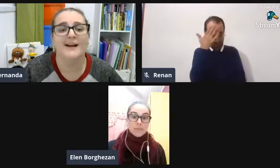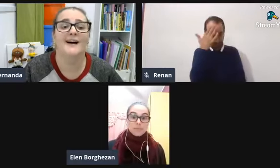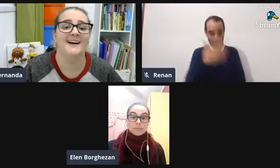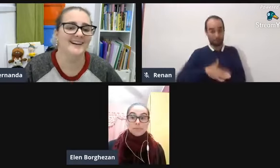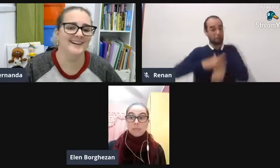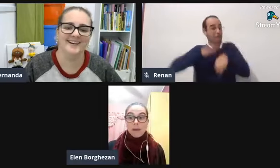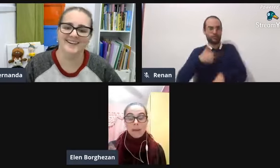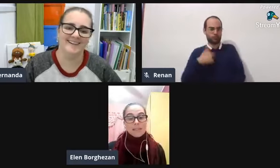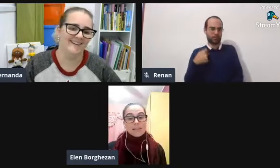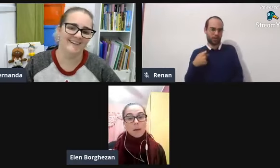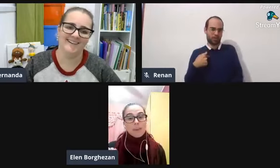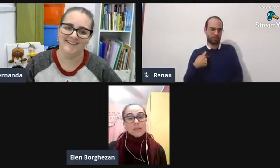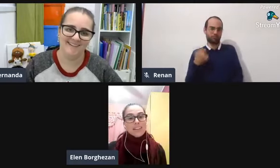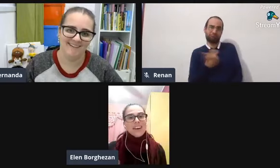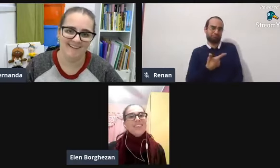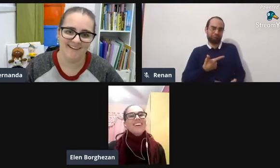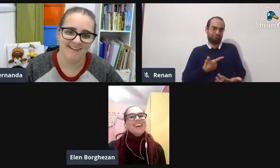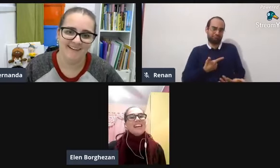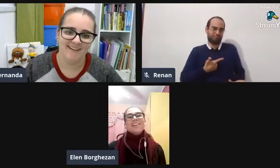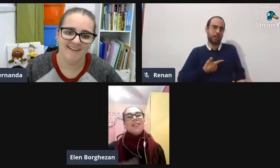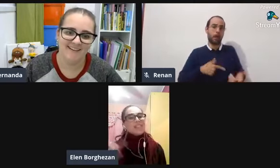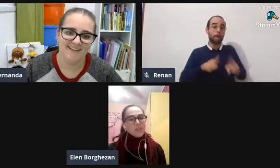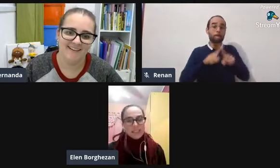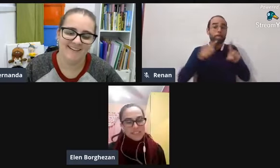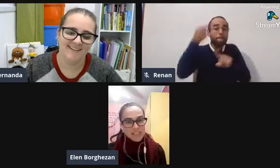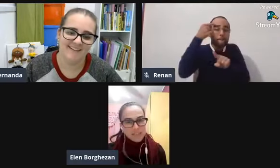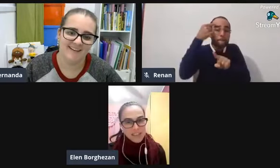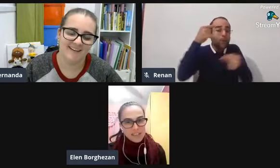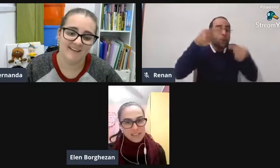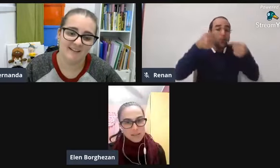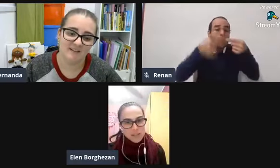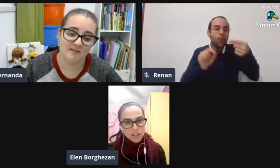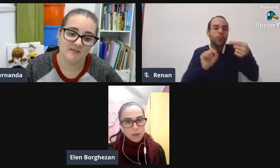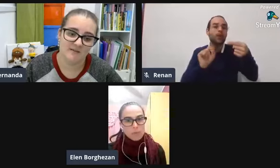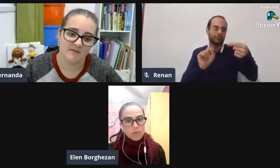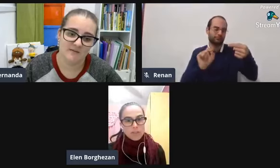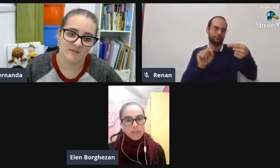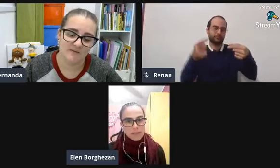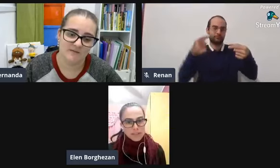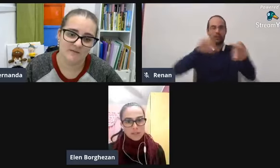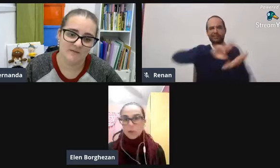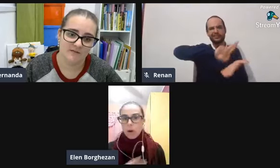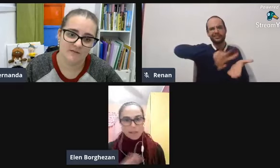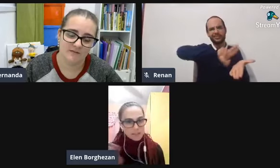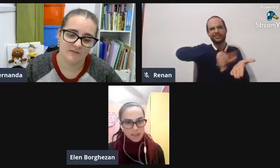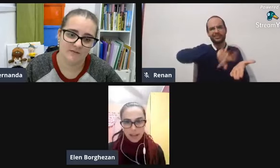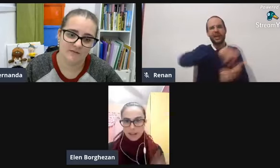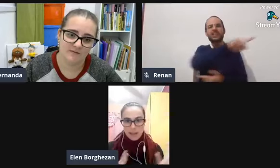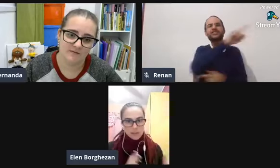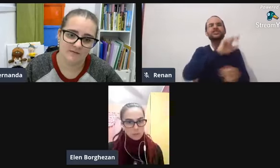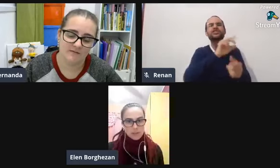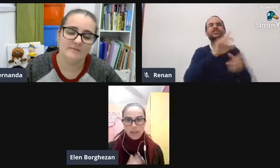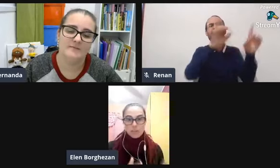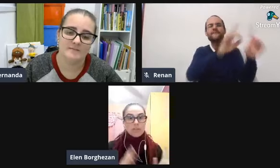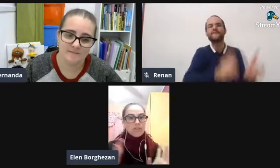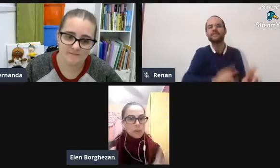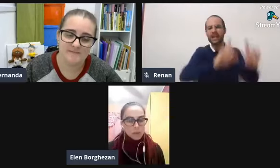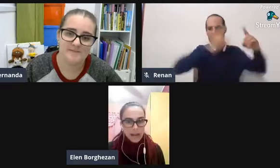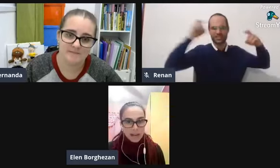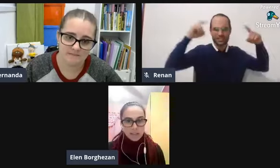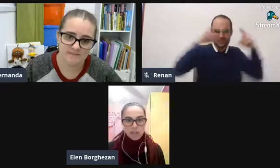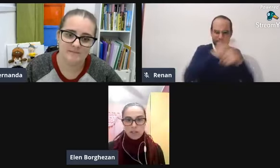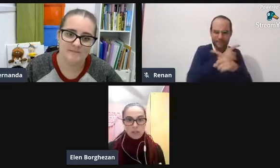lógico. Mas eu penso que não que as outras deficiências não sejam difíceis, todas têm a